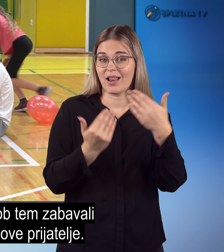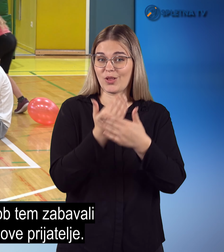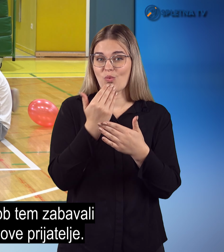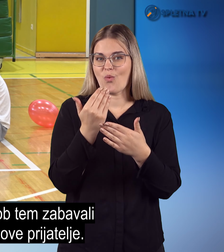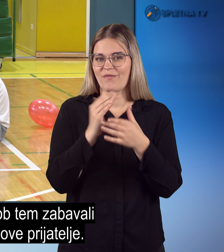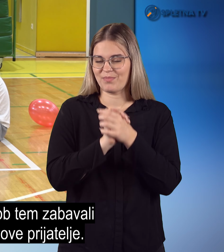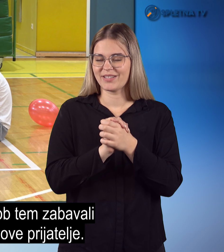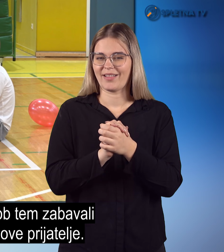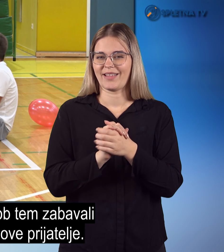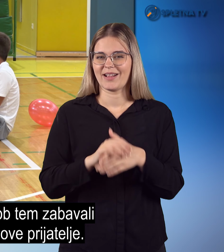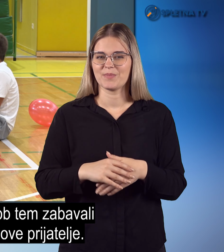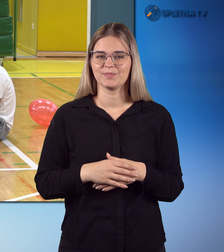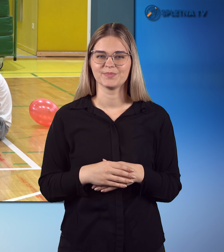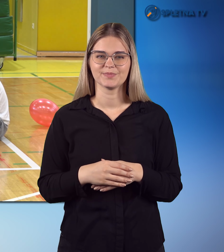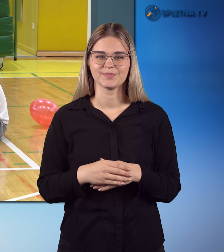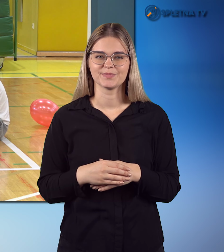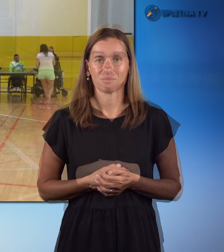prijatelje.